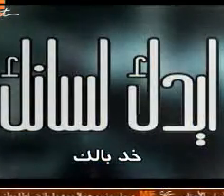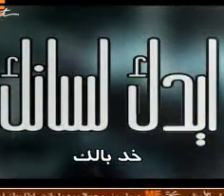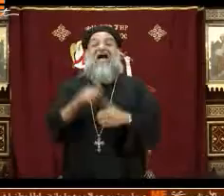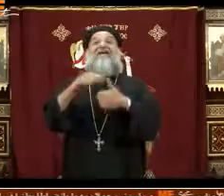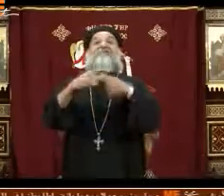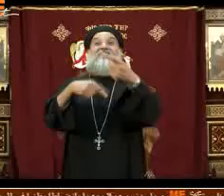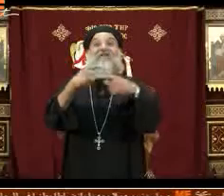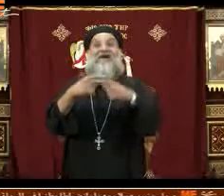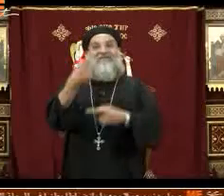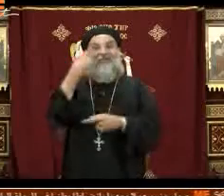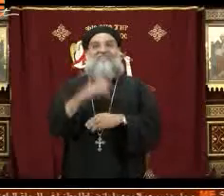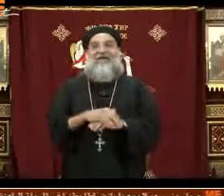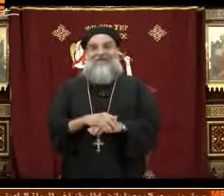الصليب. هنكمل مع بعض. خد بالك،